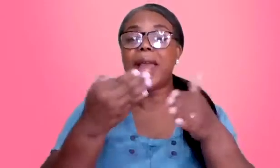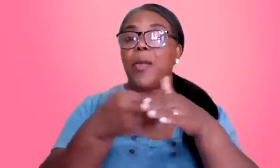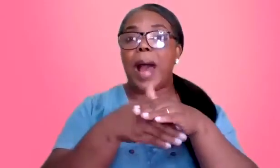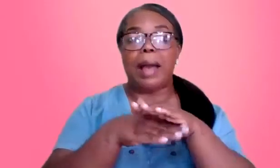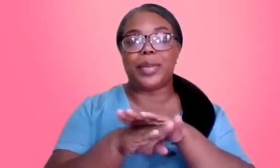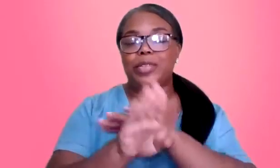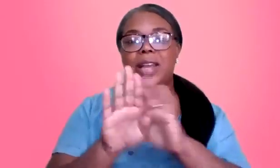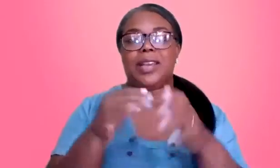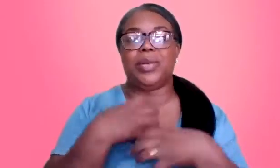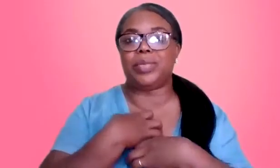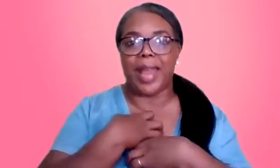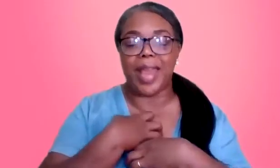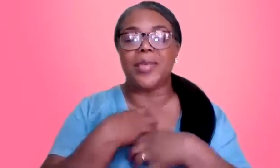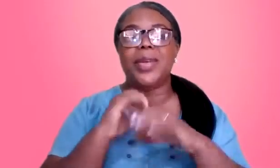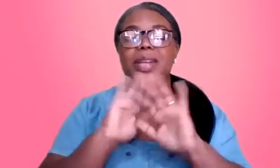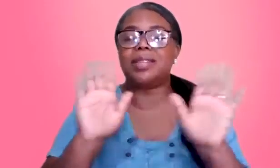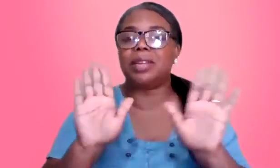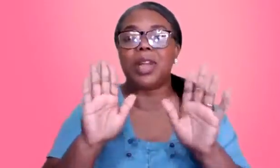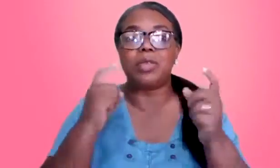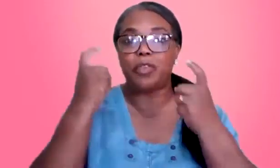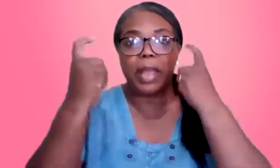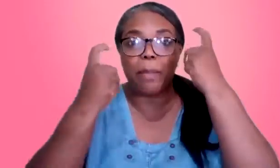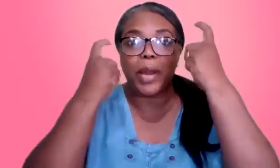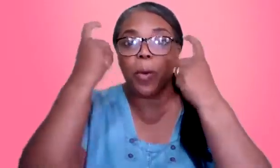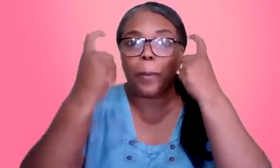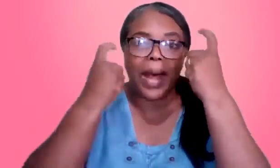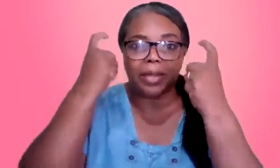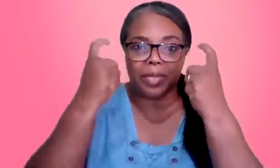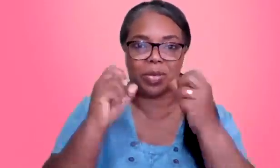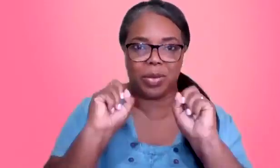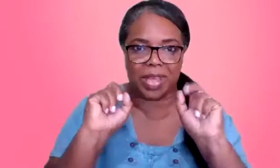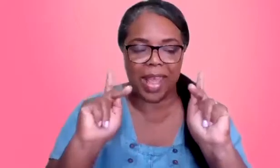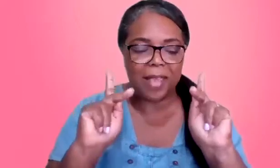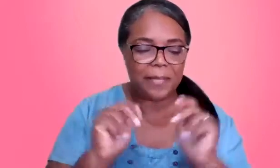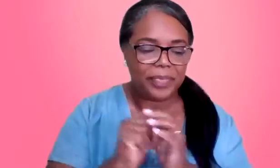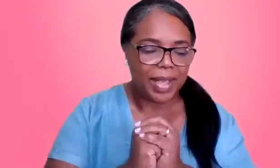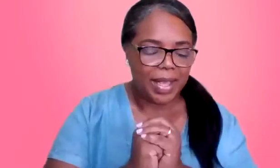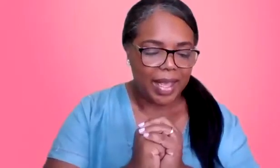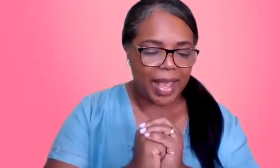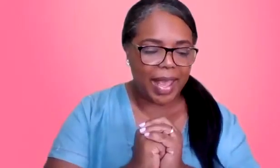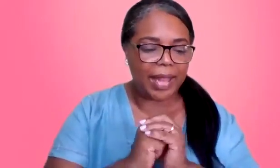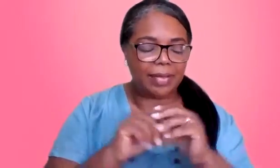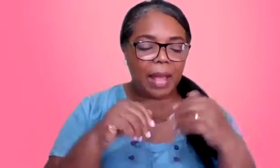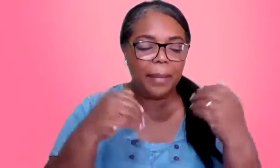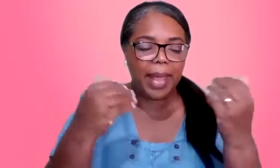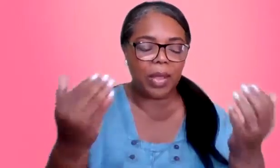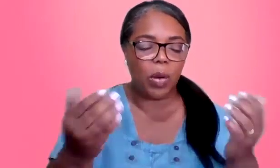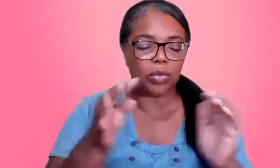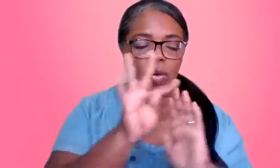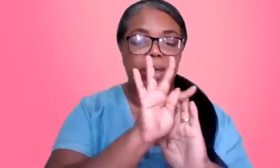um hábito já que eu tenho, então não fiquem preocupados, ok? Também um outro